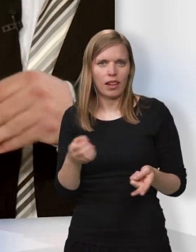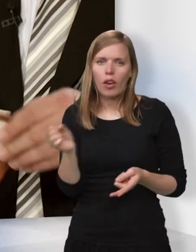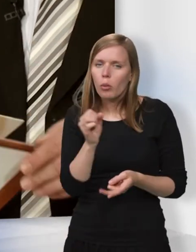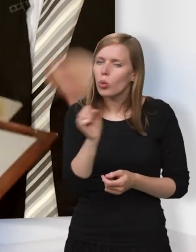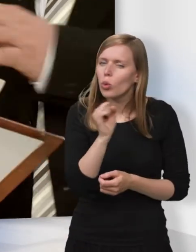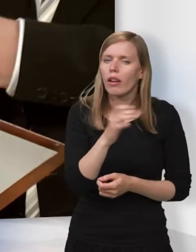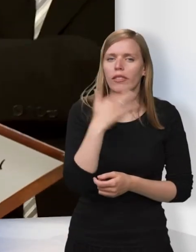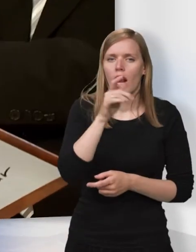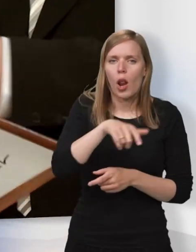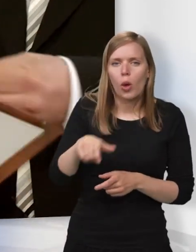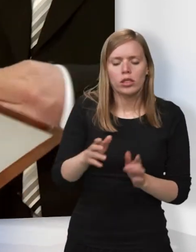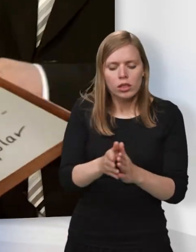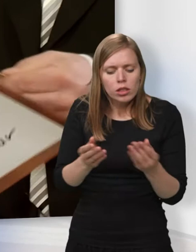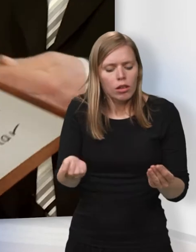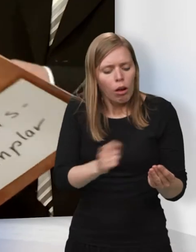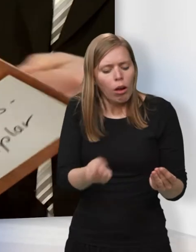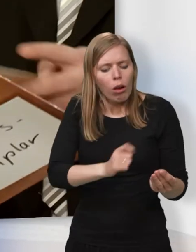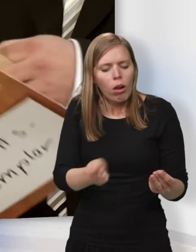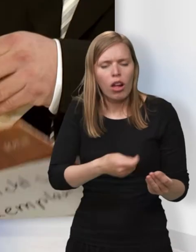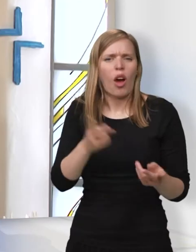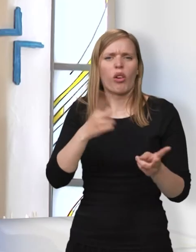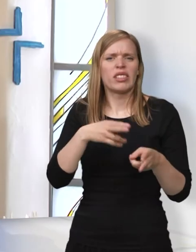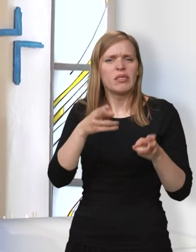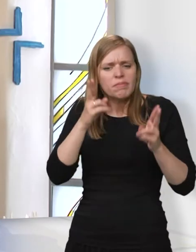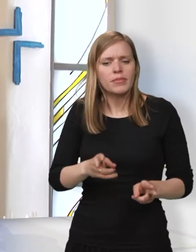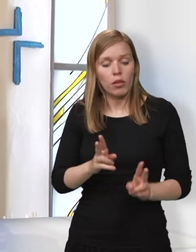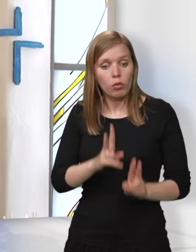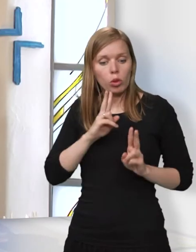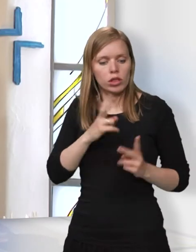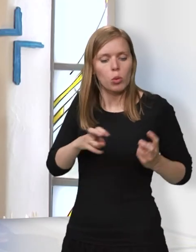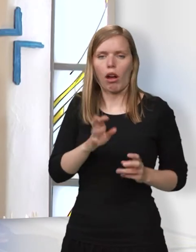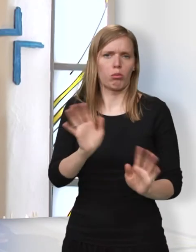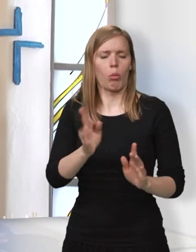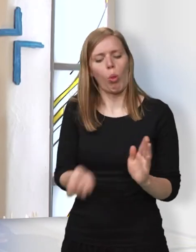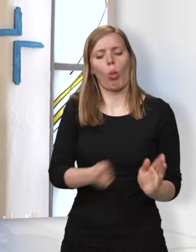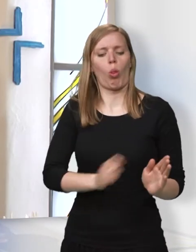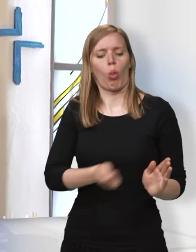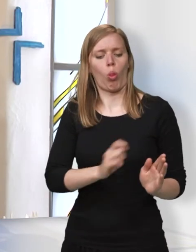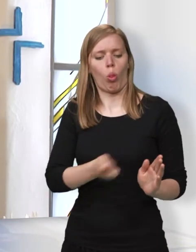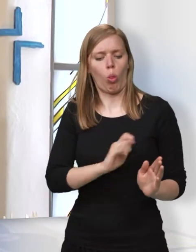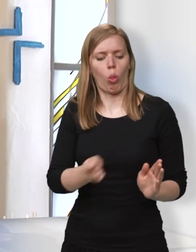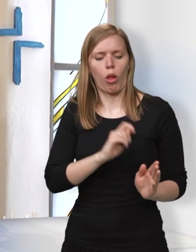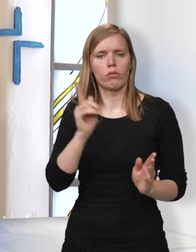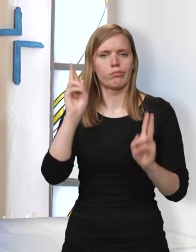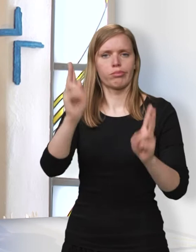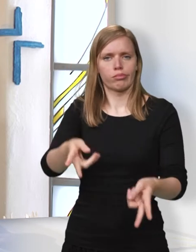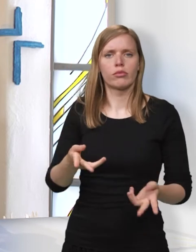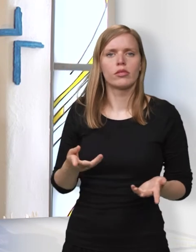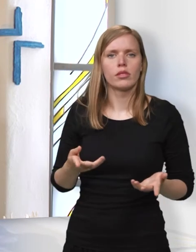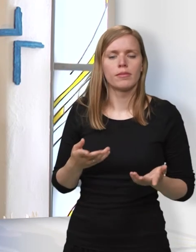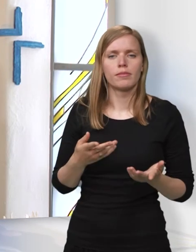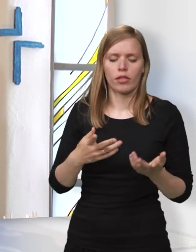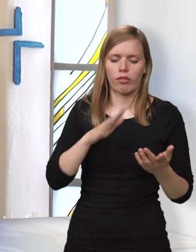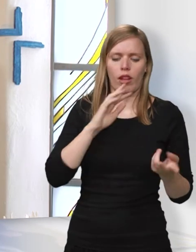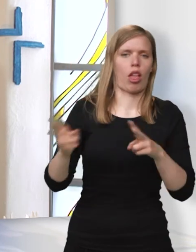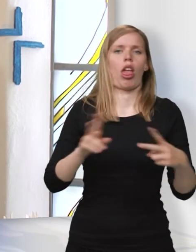viele Hände und Finger gegangen sind. Keiner achtet so richtig darauf. Keiner gibt sich Mühe im Umgang mit